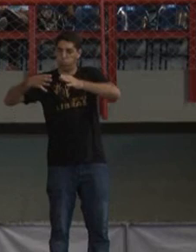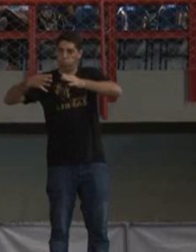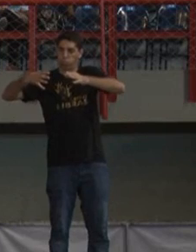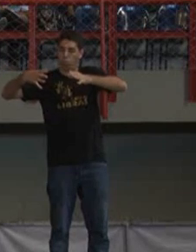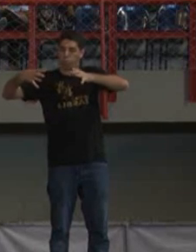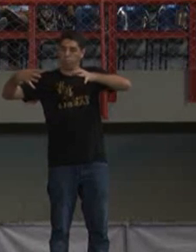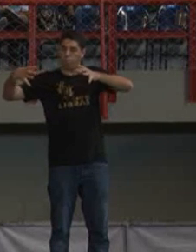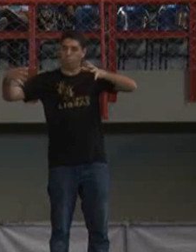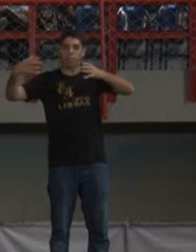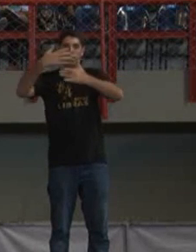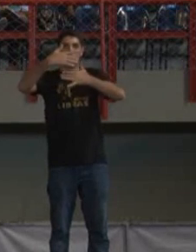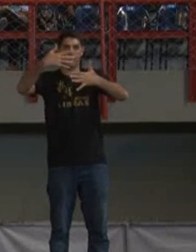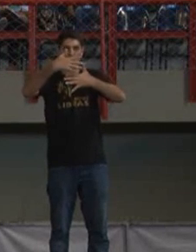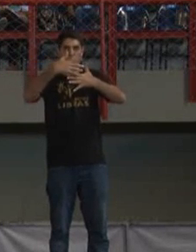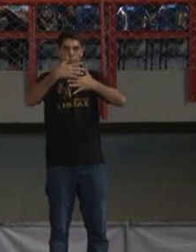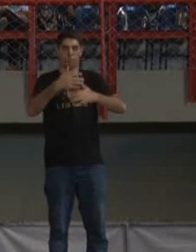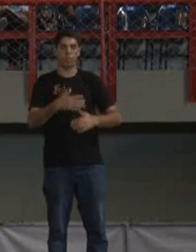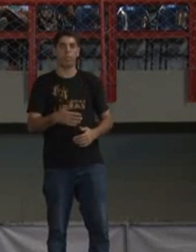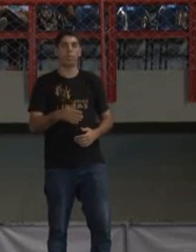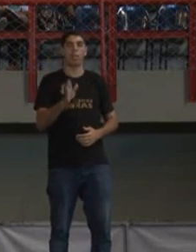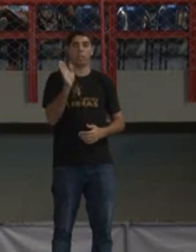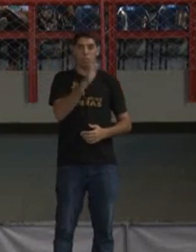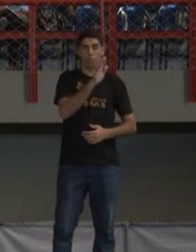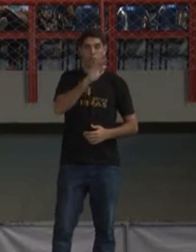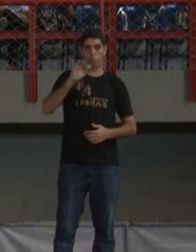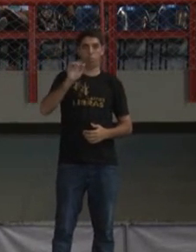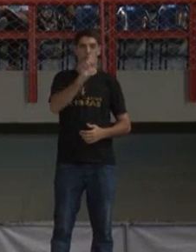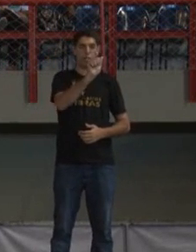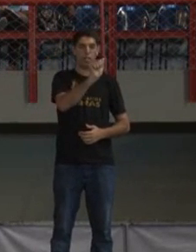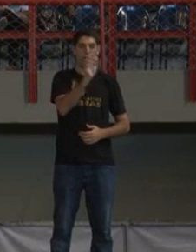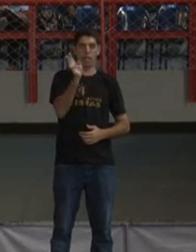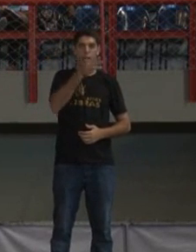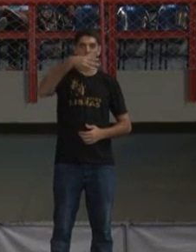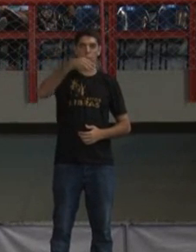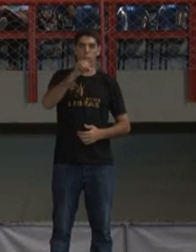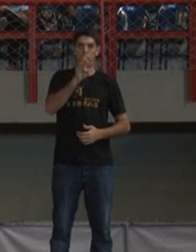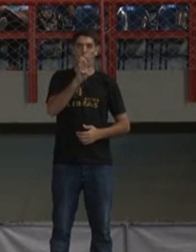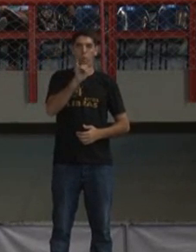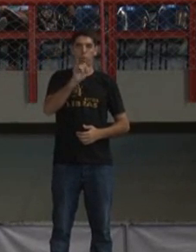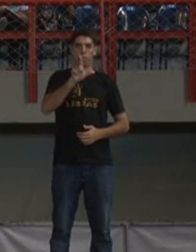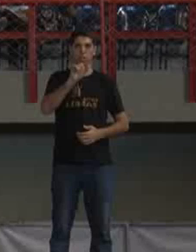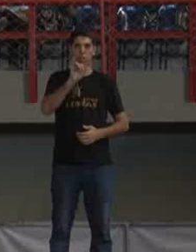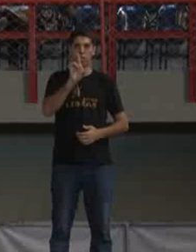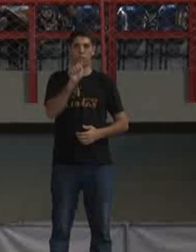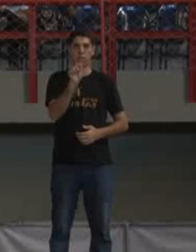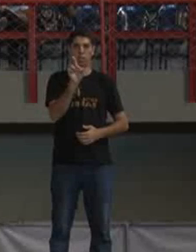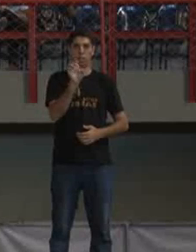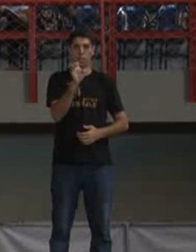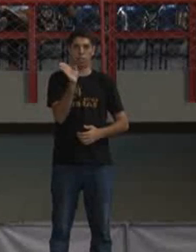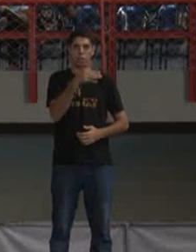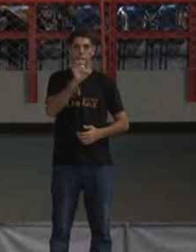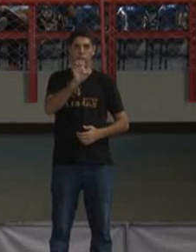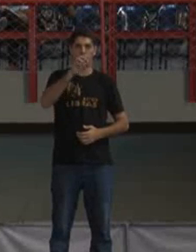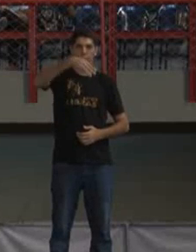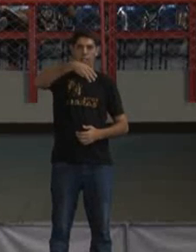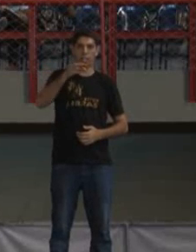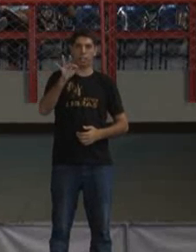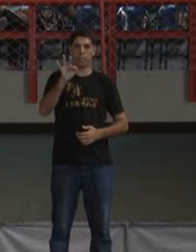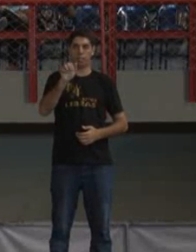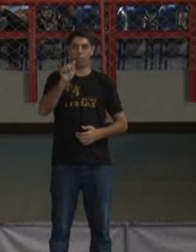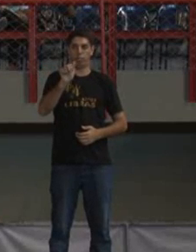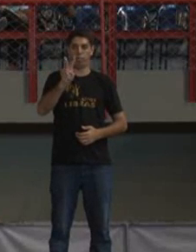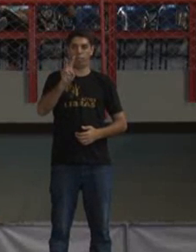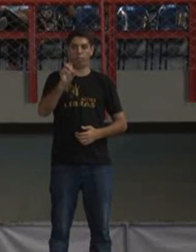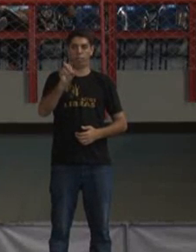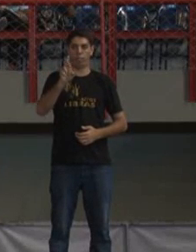do crescimento urbano. A mobilidade em favor do crescimento urbano. Gustavo, me explica um